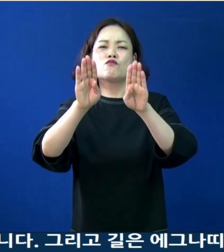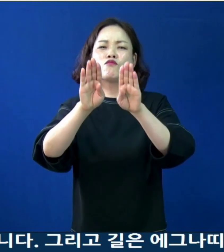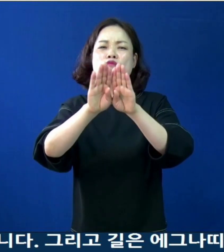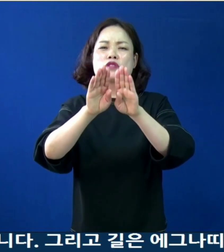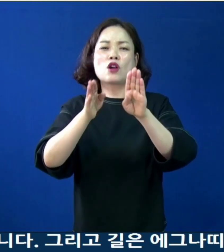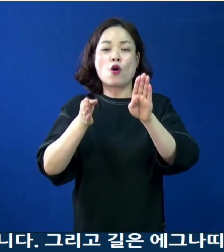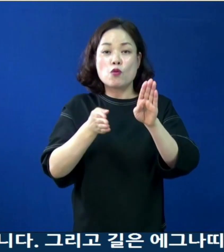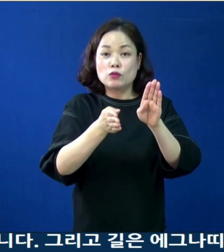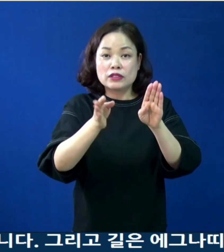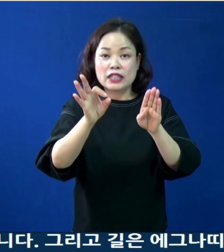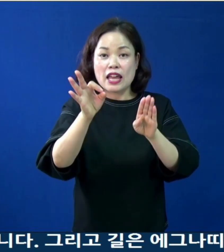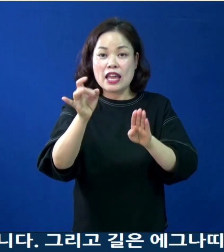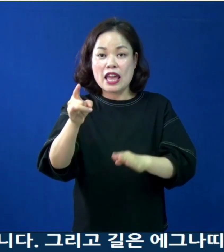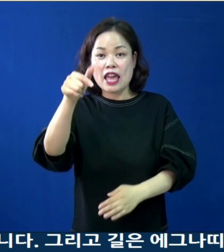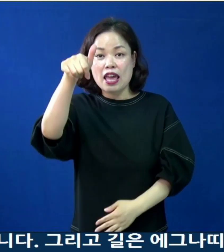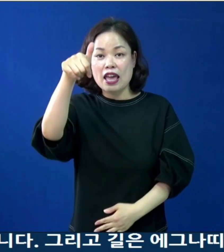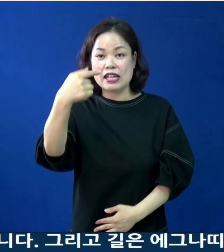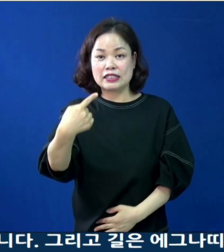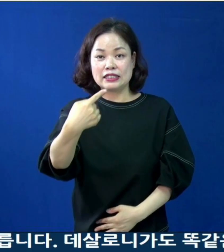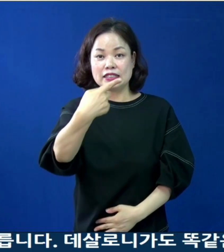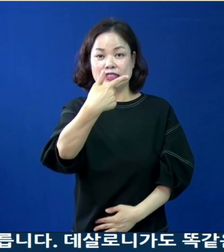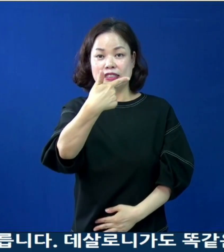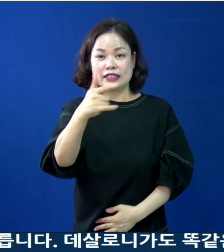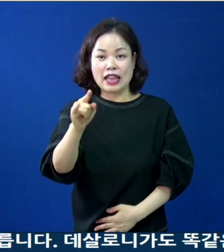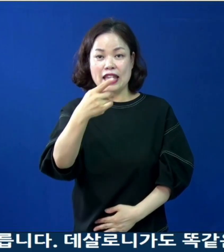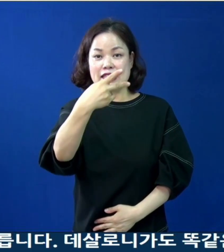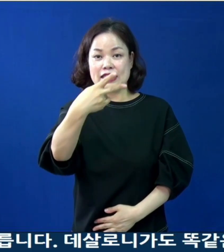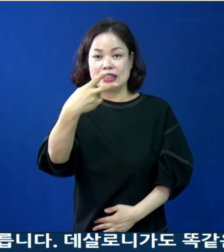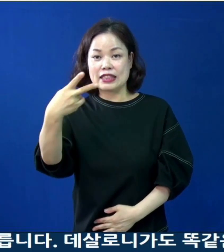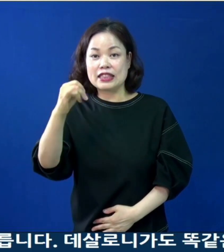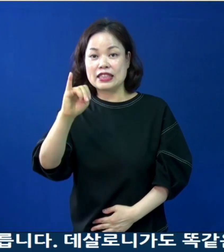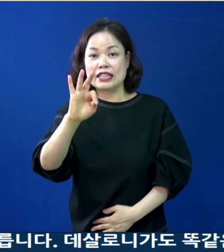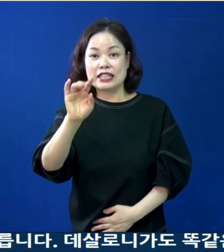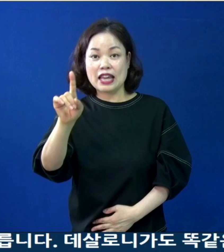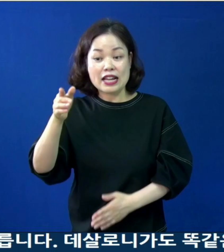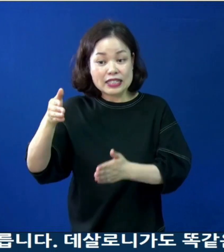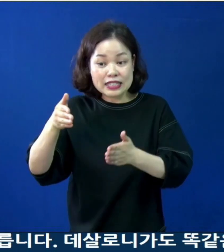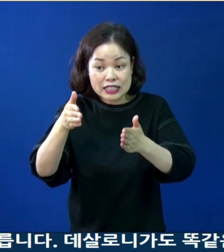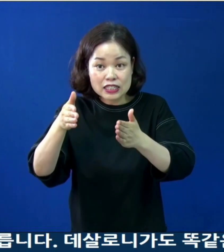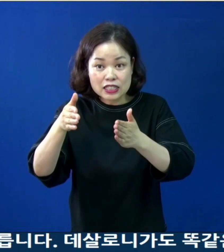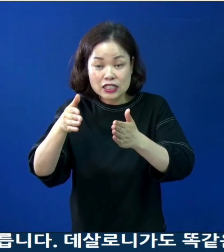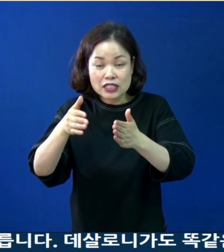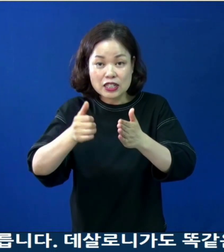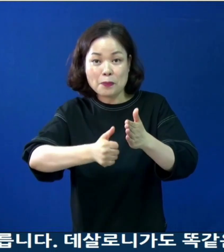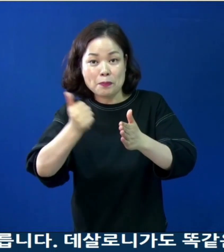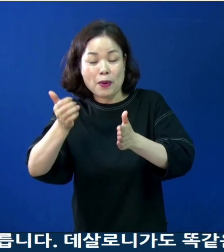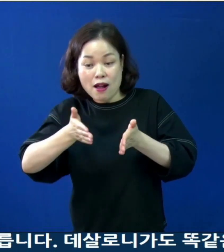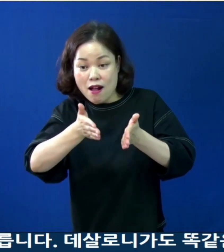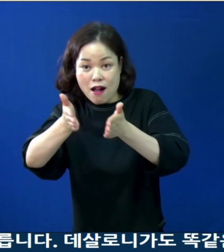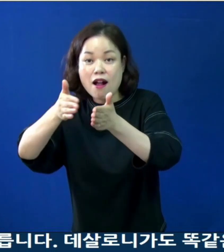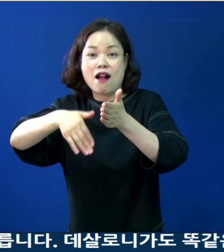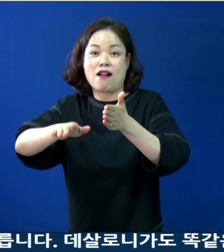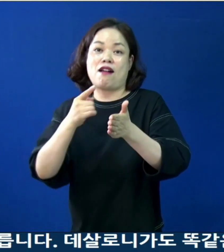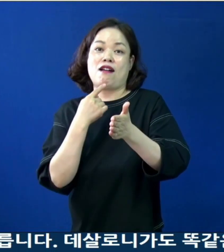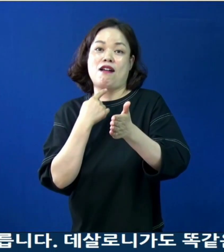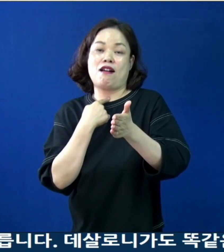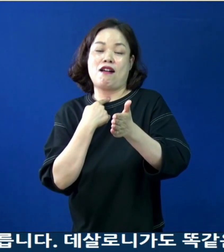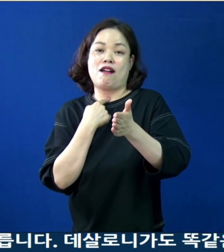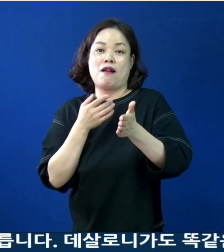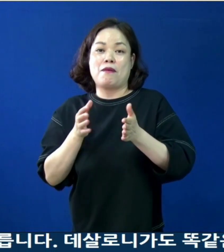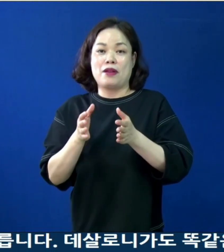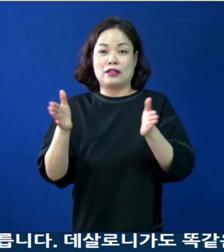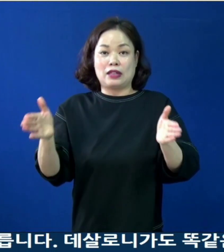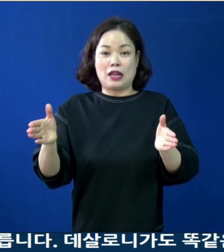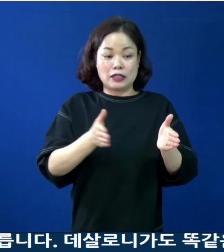문으로 원래 에그네띠아기가 통과했던 겁니다. 그러니까 현대 에그네띠아기라고 고대 에그네띠아기라고 거의 이제 나란히 있는